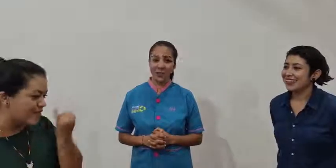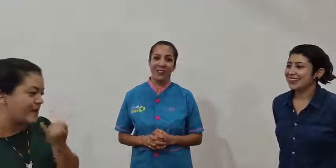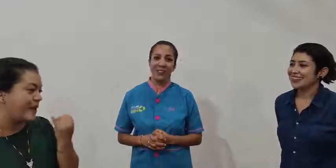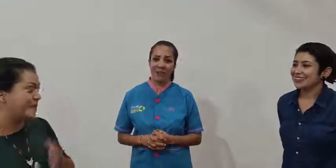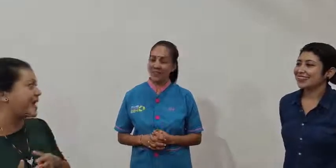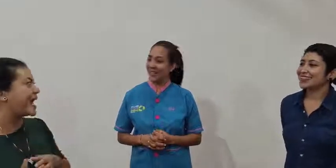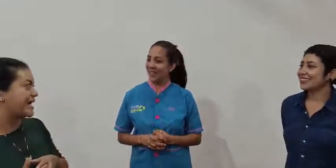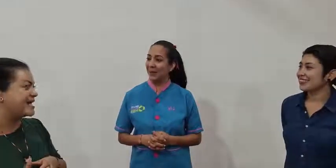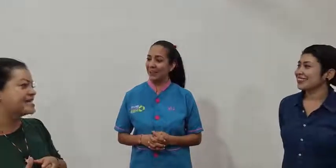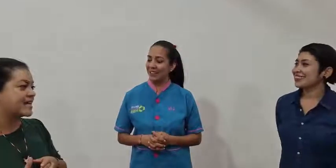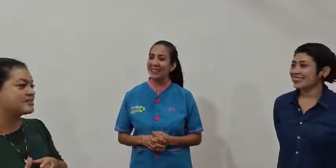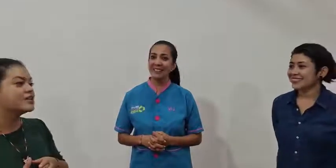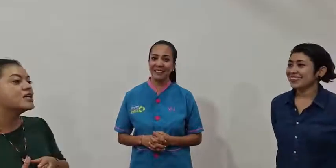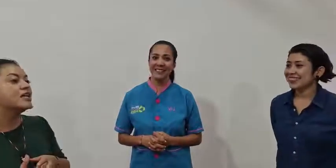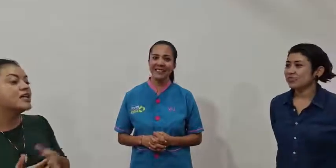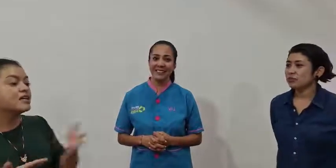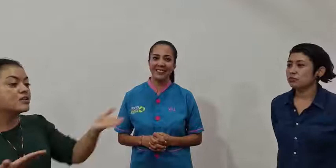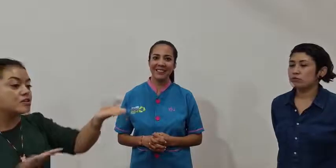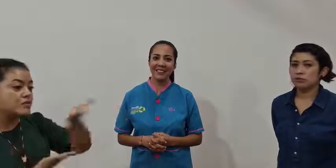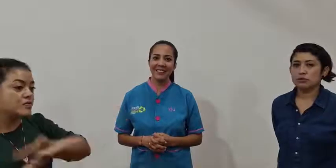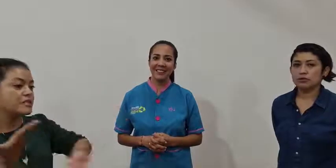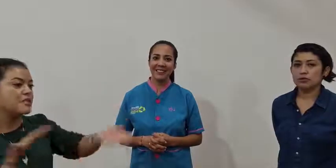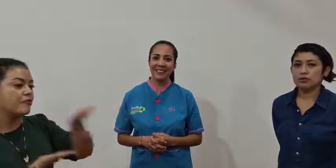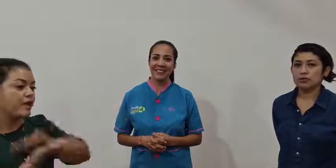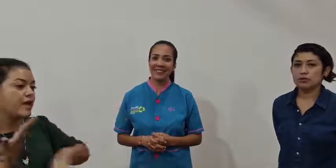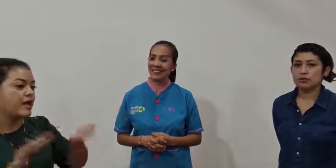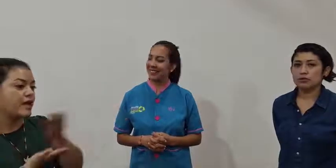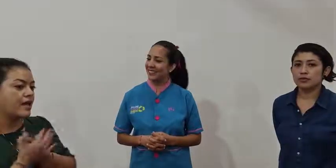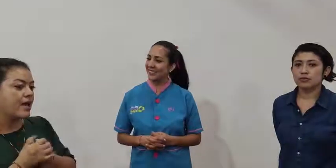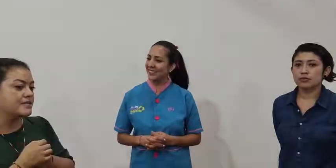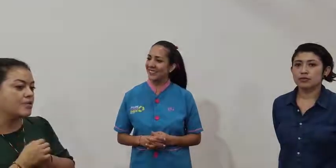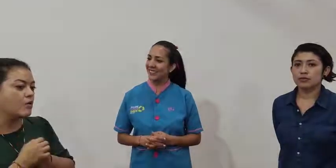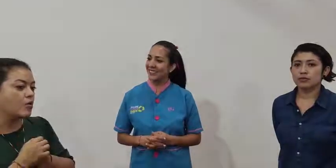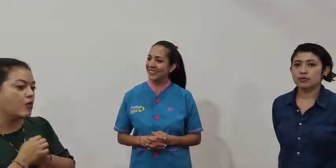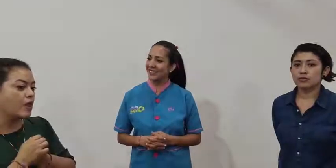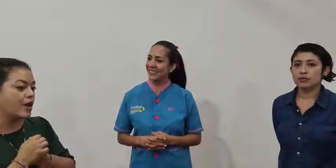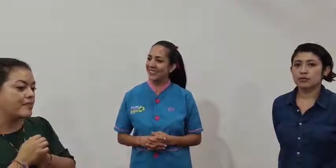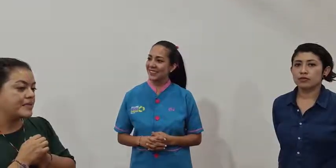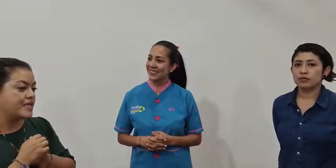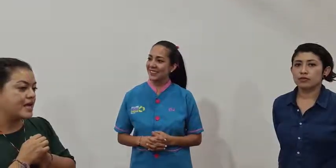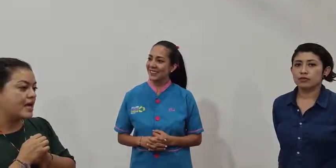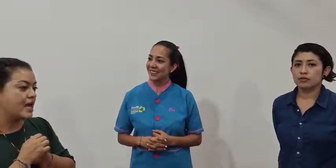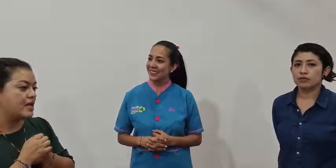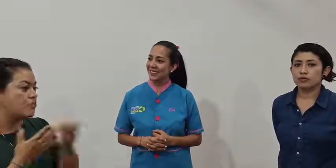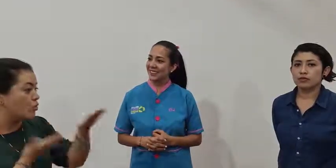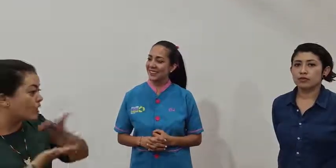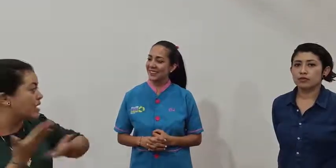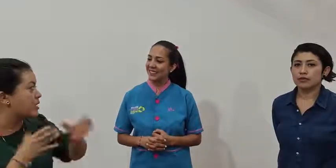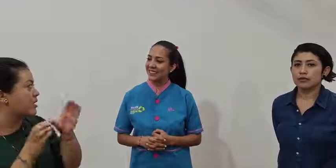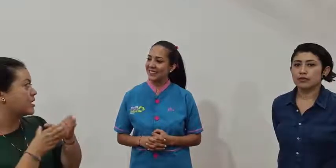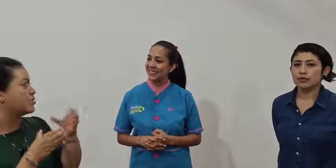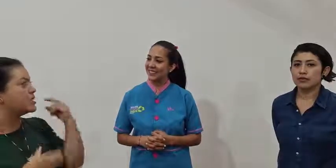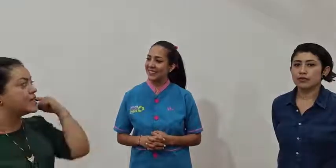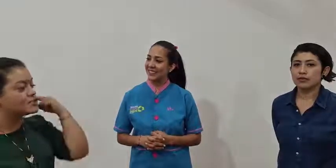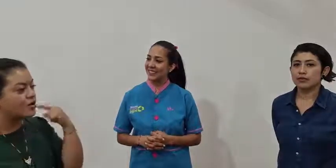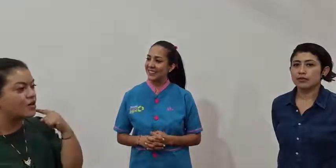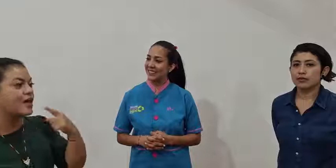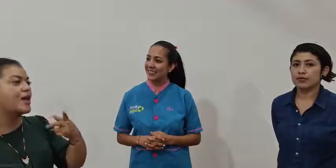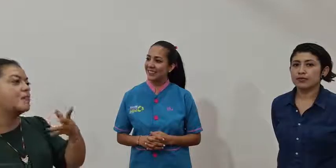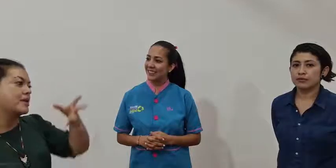un idioma, Ajá, exactamente. exacto. Y entonces pues fue así como empecé a involucrarme con la comunidad sorda, a